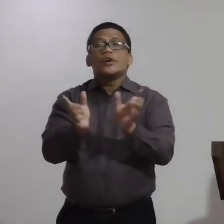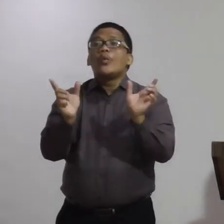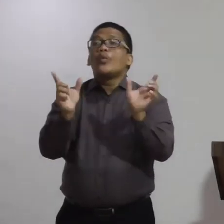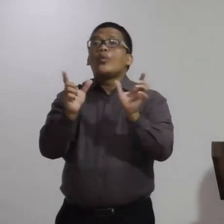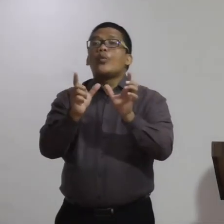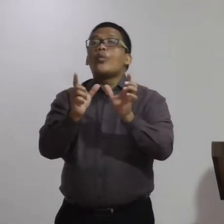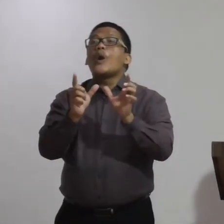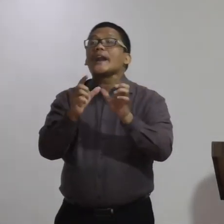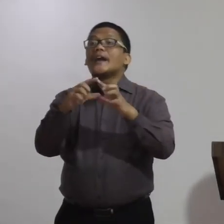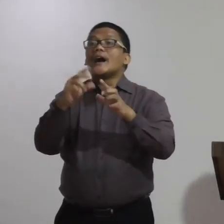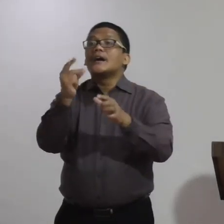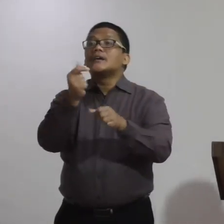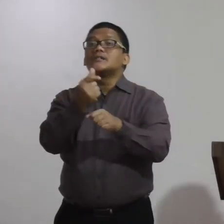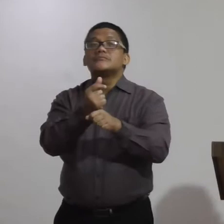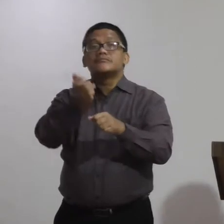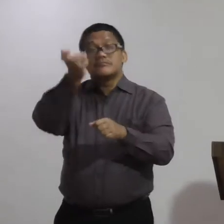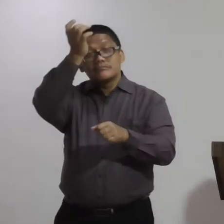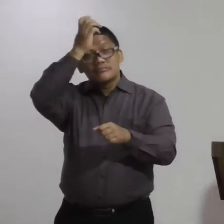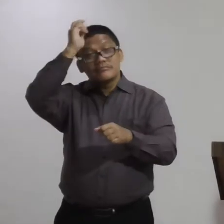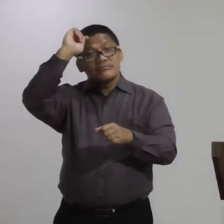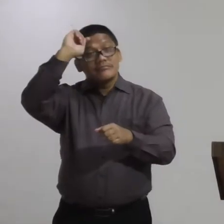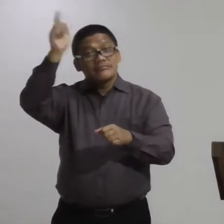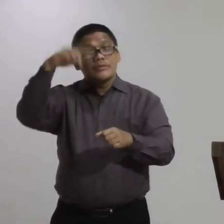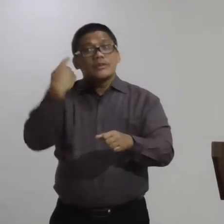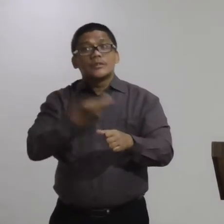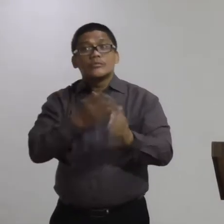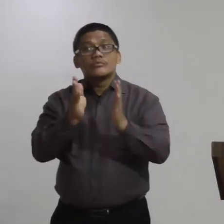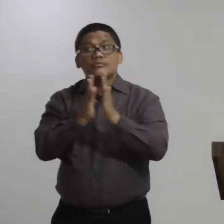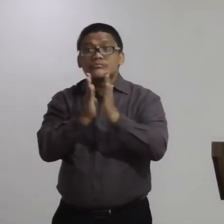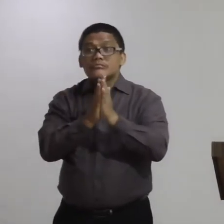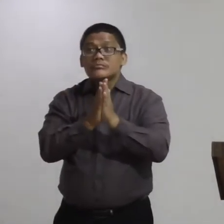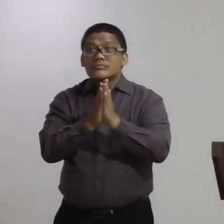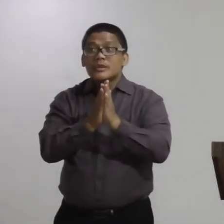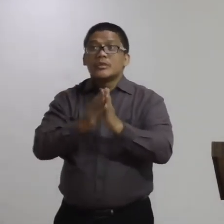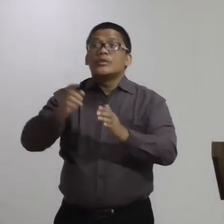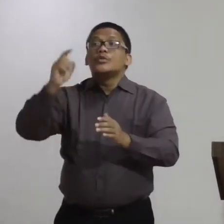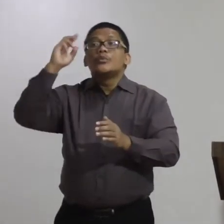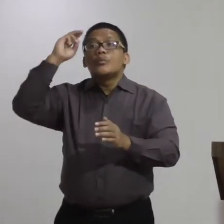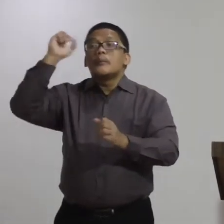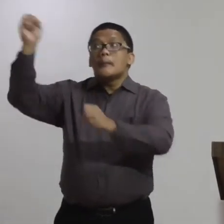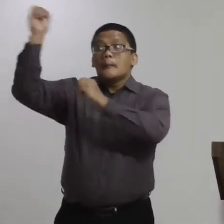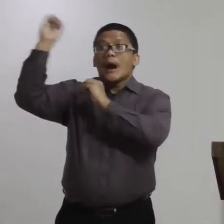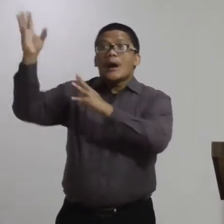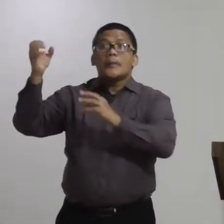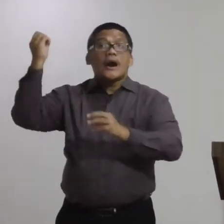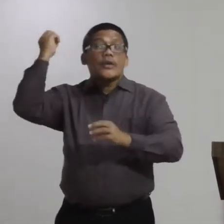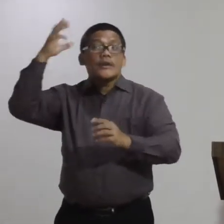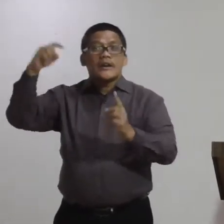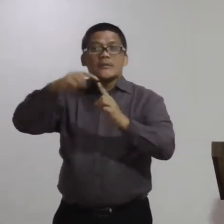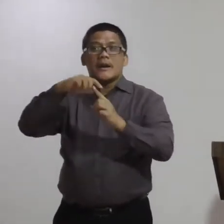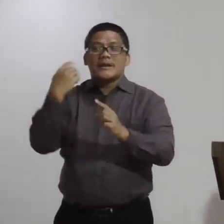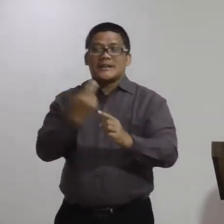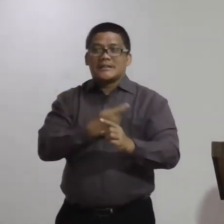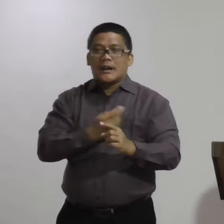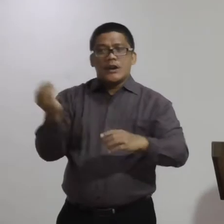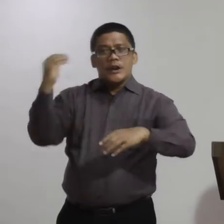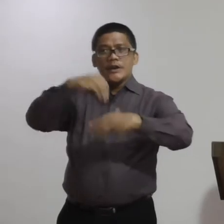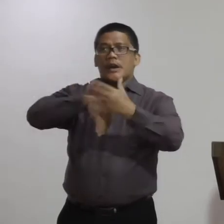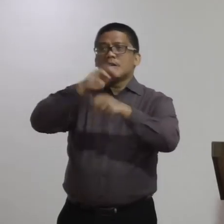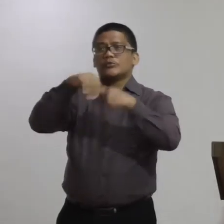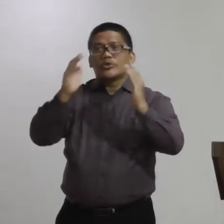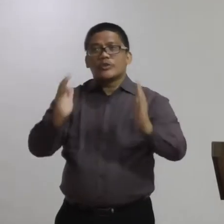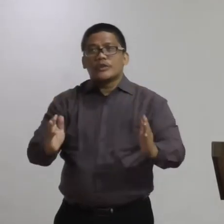Nah, kita bersyukur hal itu. Dan ini Bapa karuniakan kepada kita. Dikatakan bahwa di dalam